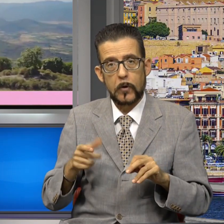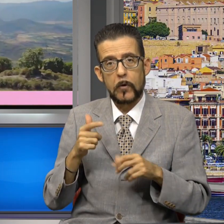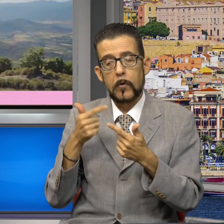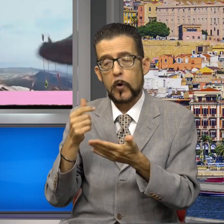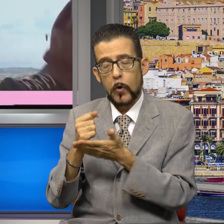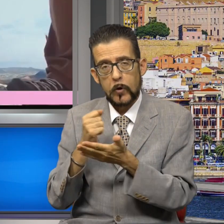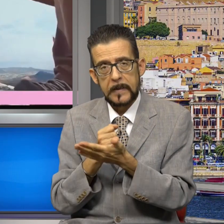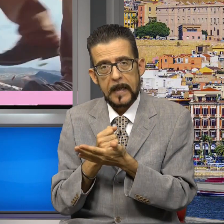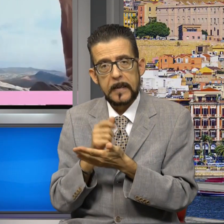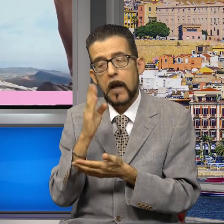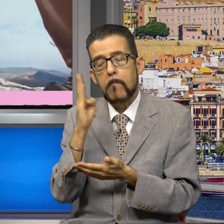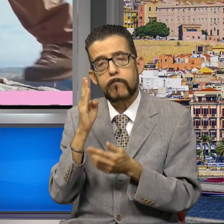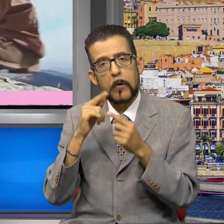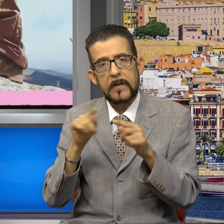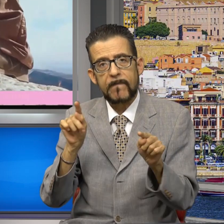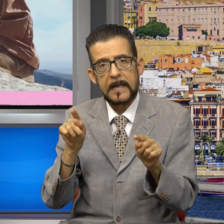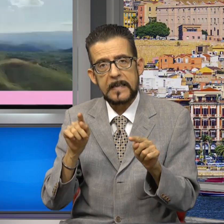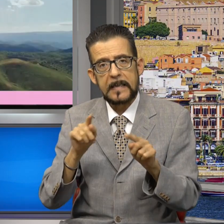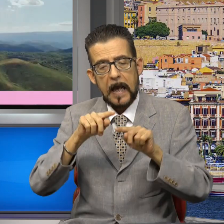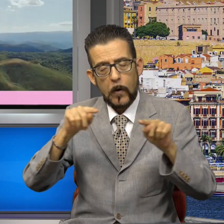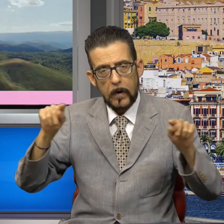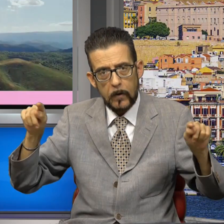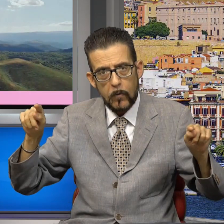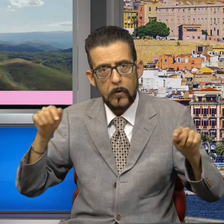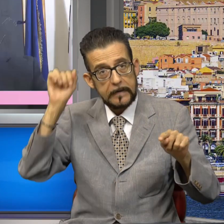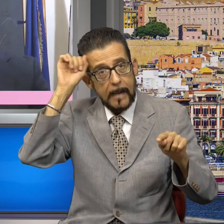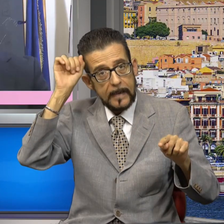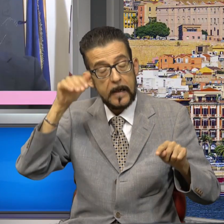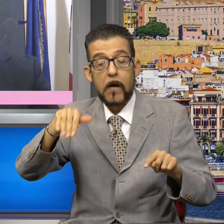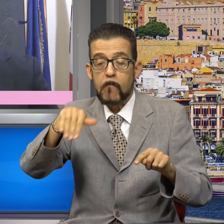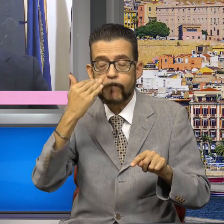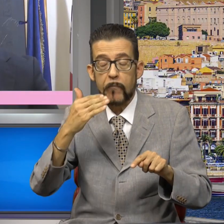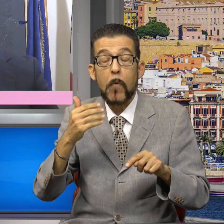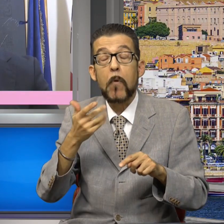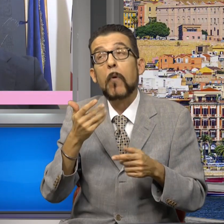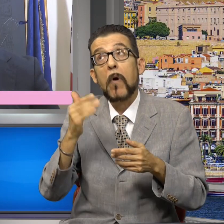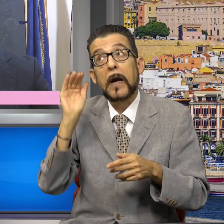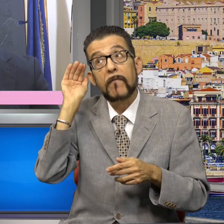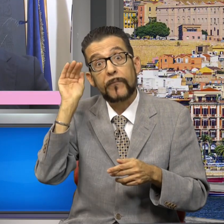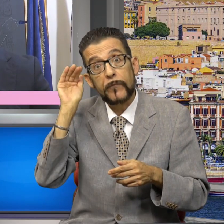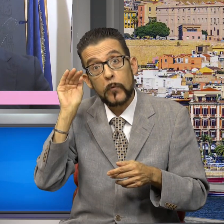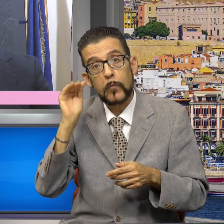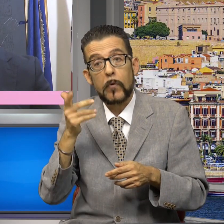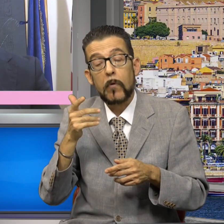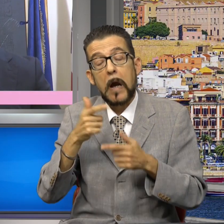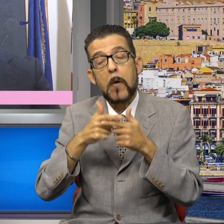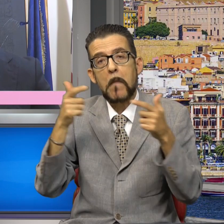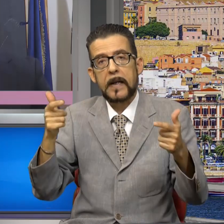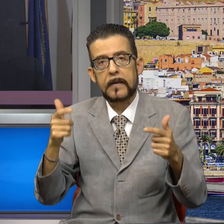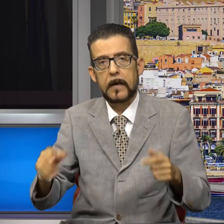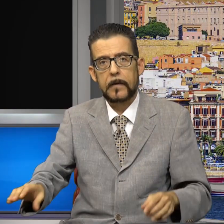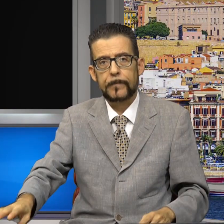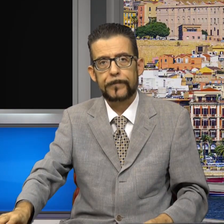quella biodiversità che oggi è presente in certi luoghi della Sardegna possa essere presente anche in futuro e anzi possa essere incrementata.